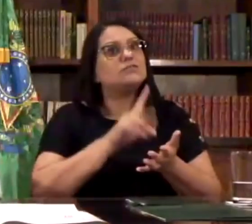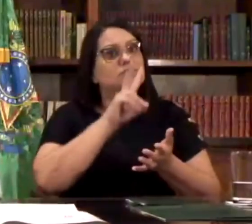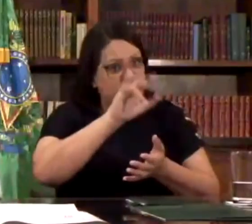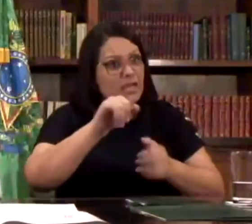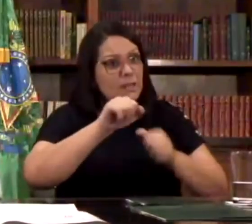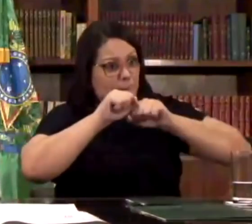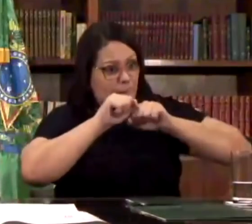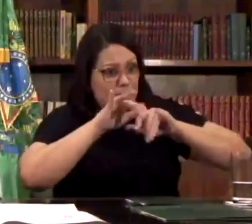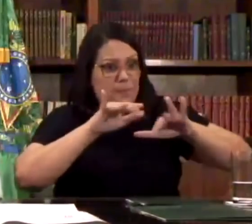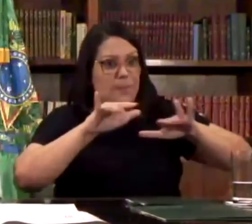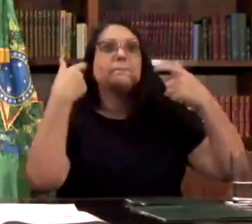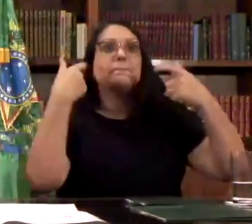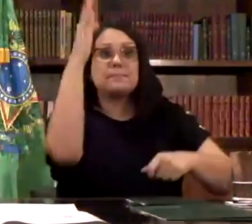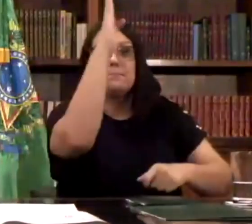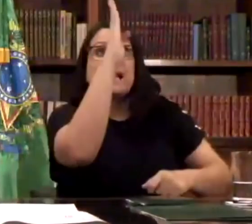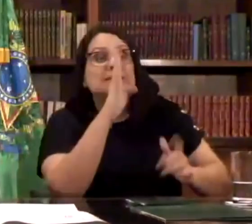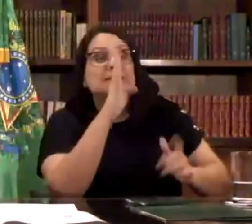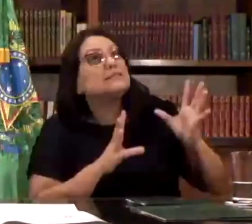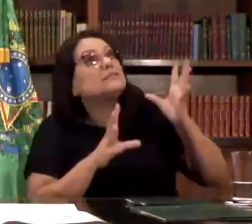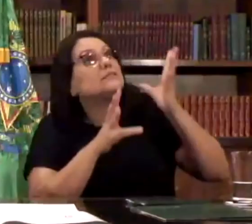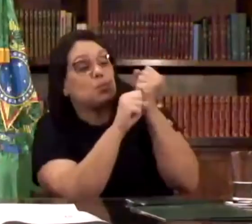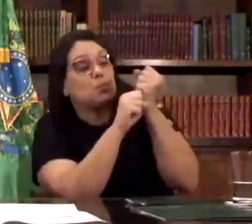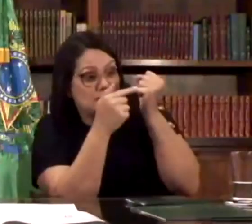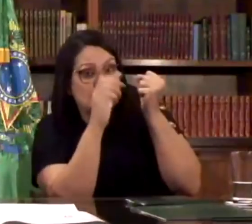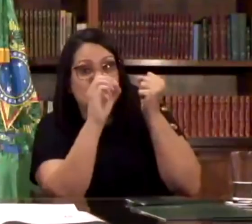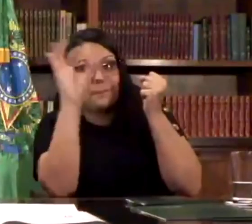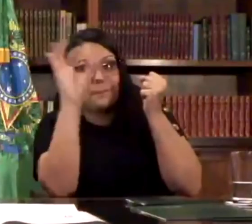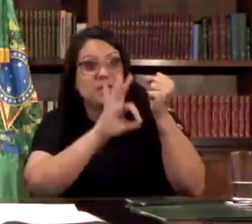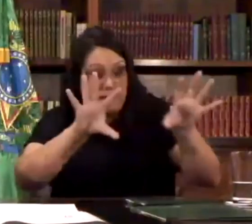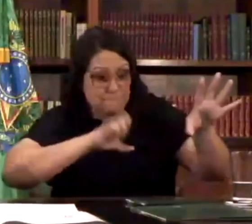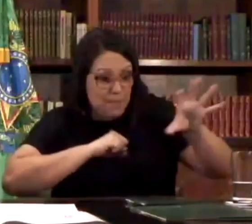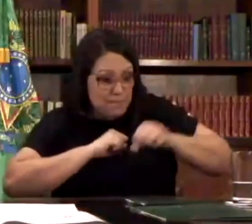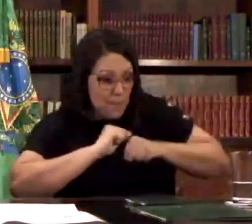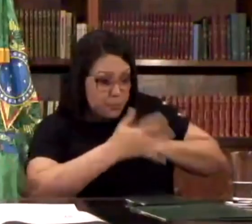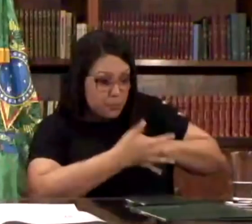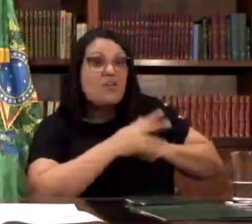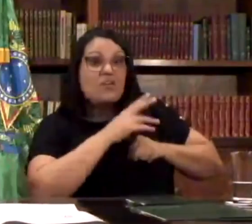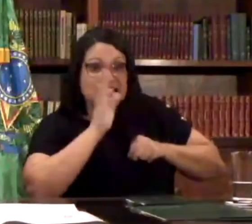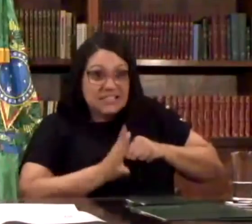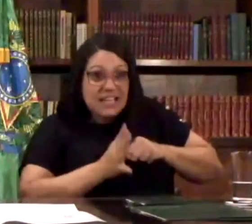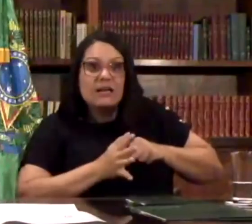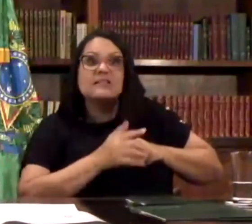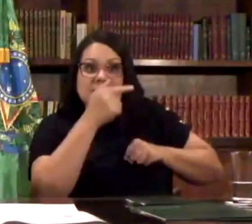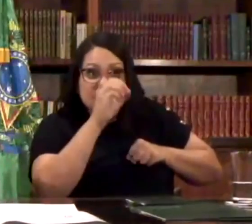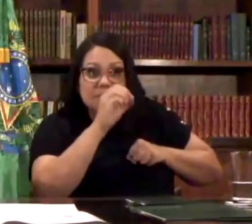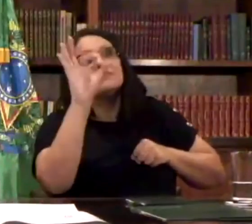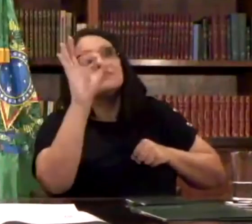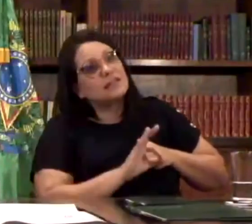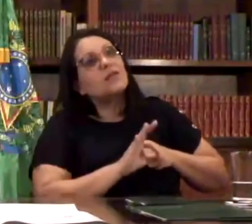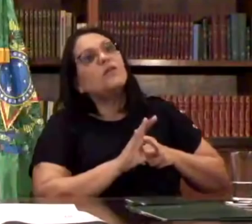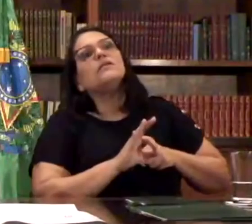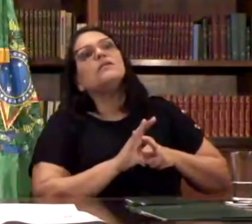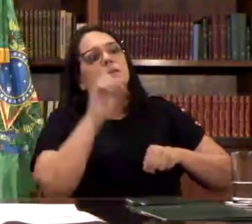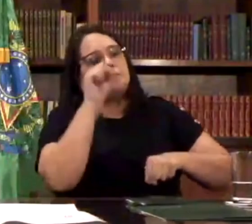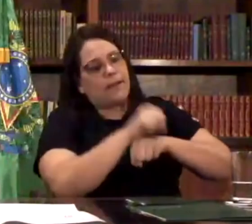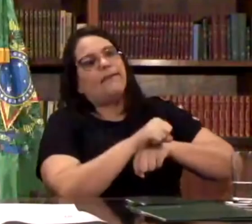chegar em 70%, a gente não vai ficar livre dele. E essas medidas tomadas agora, inclusive por prefeitos, onde não tem nenhum caso